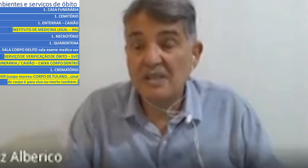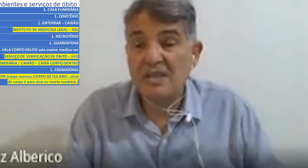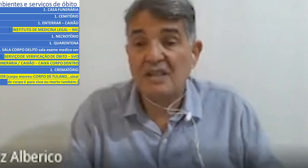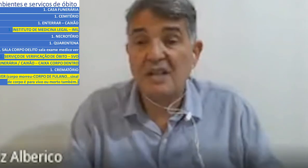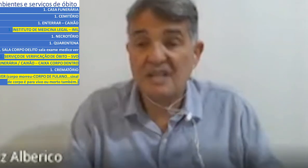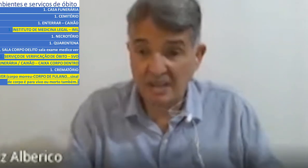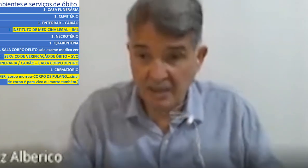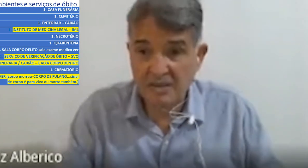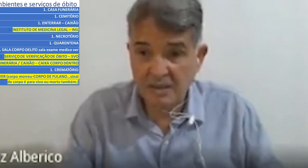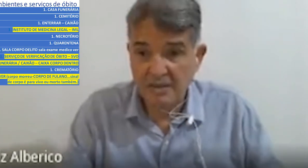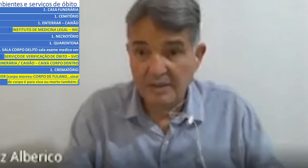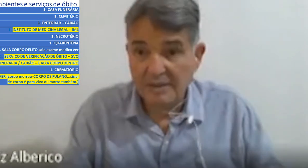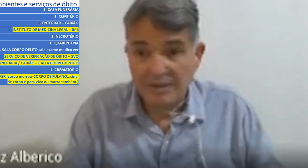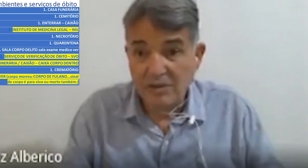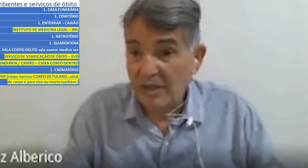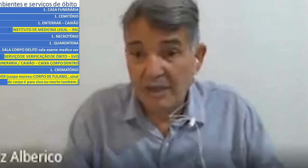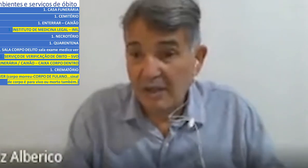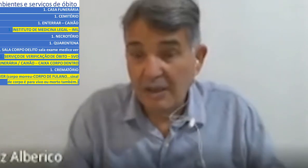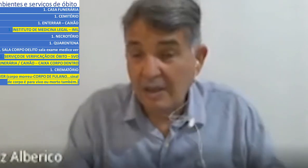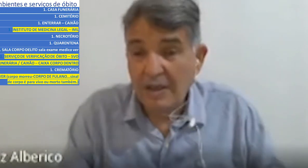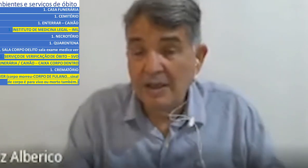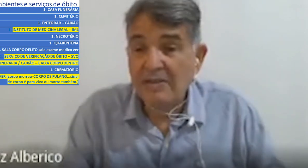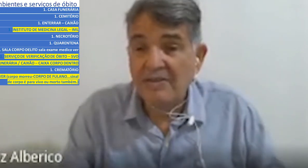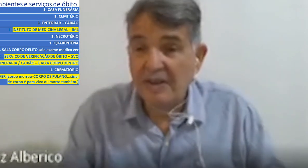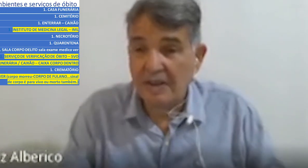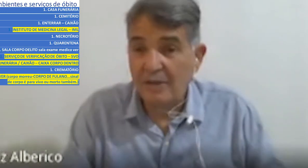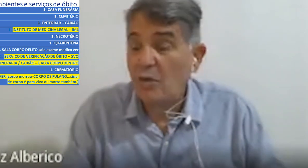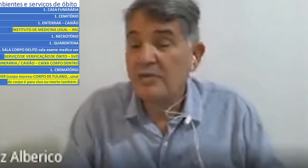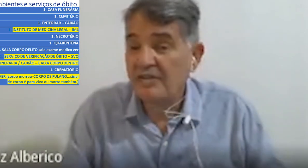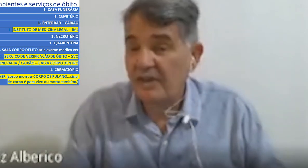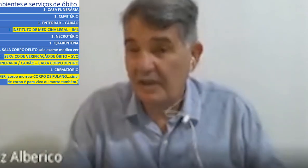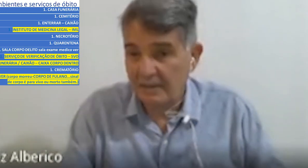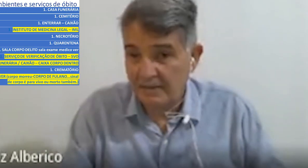consciência e a certeza de que quem é que vai falar? Como vai falar?